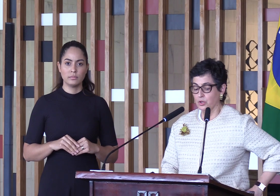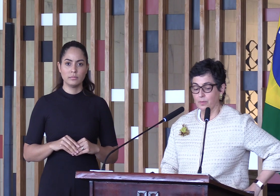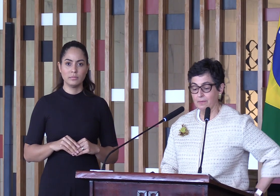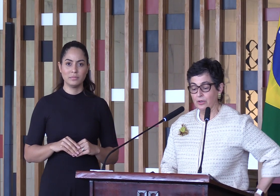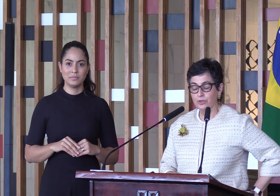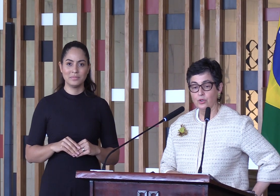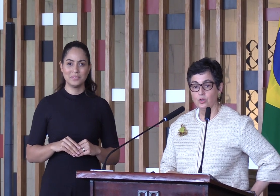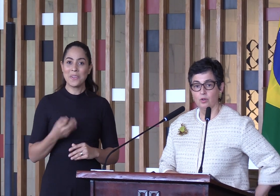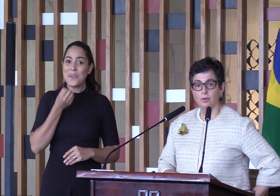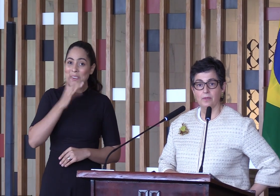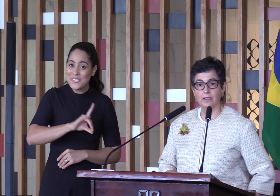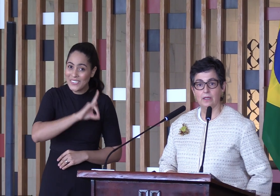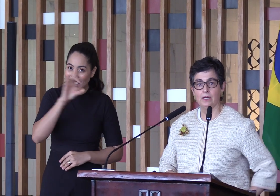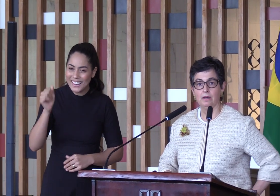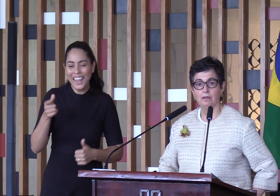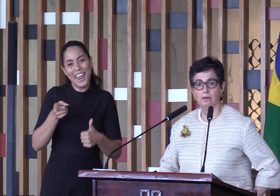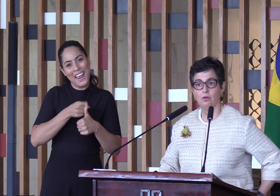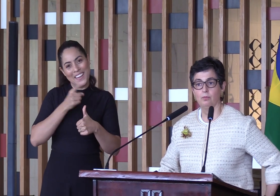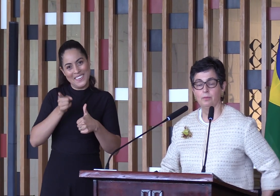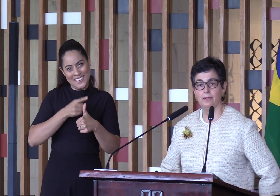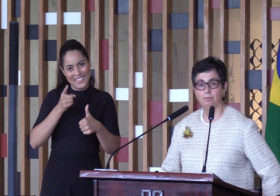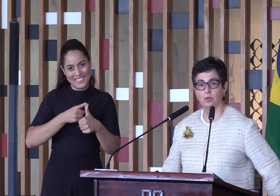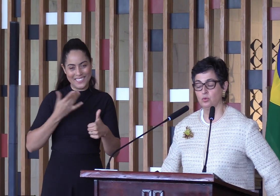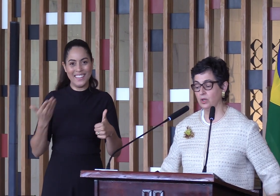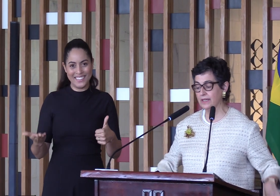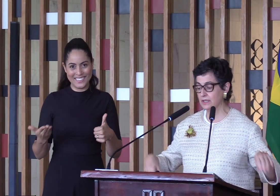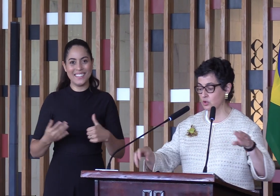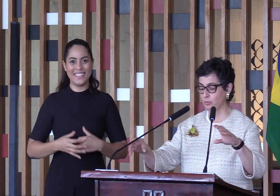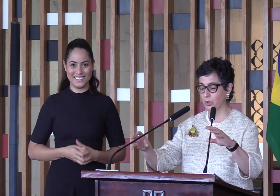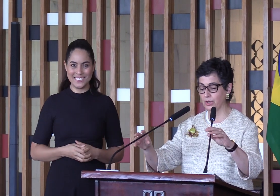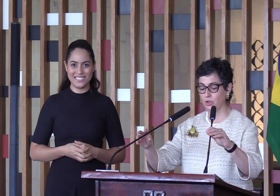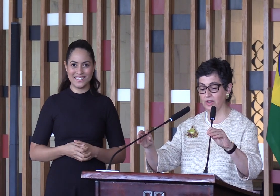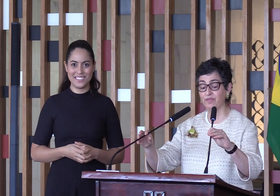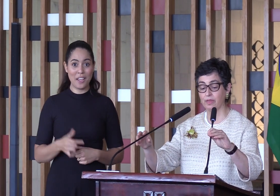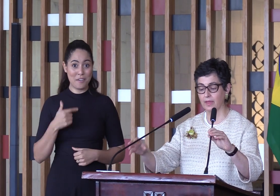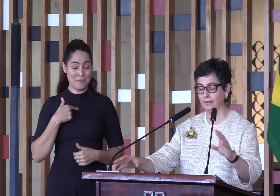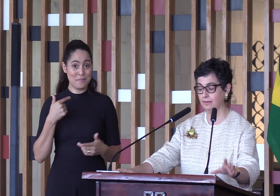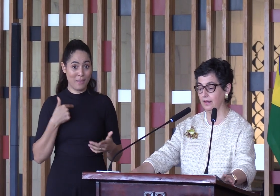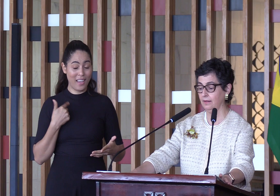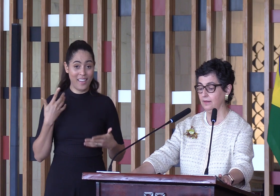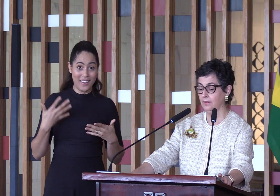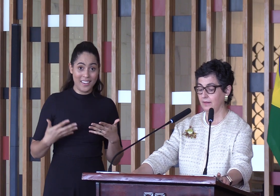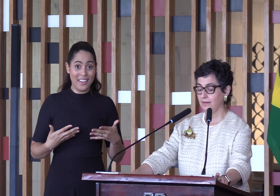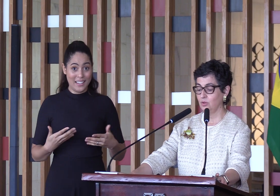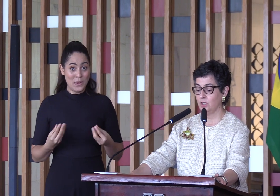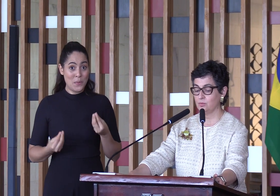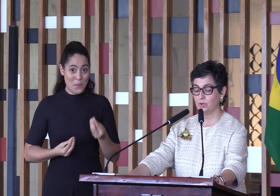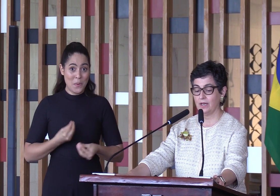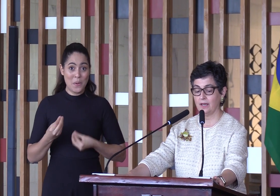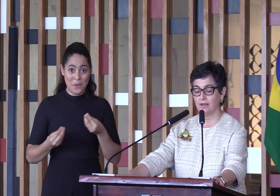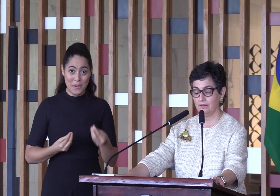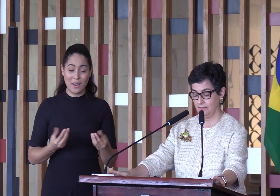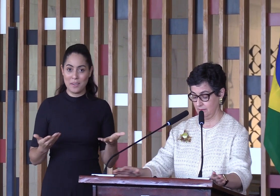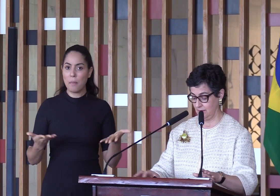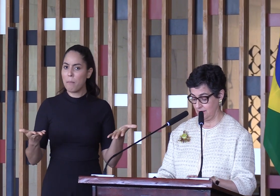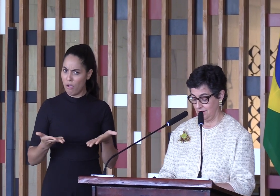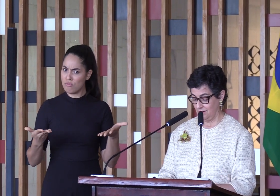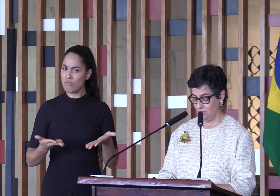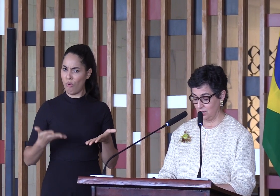Bom, eu, primeiro de tudo, como o português é um pouco deficiente, não lhes vou